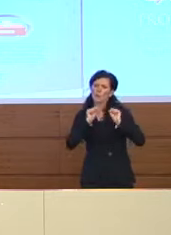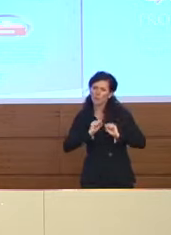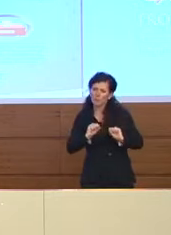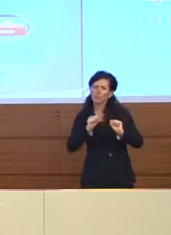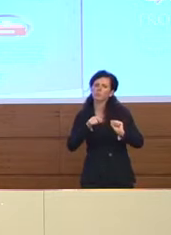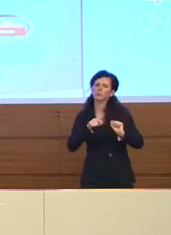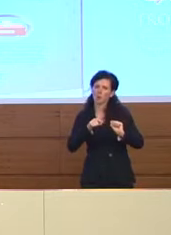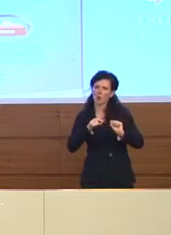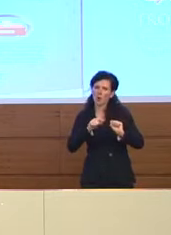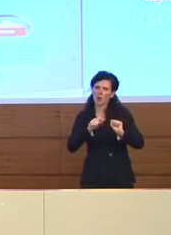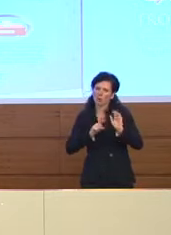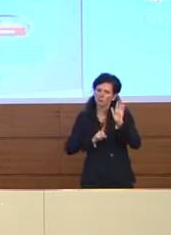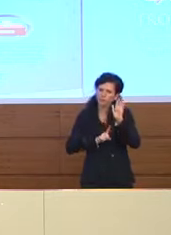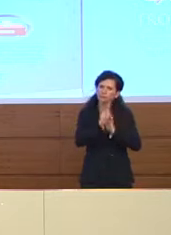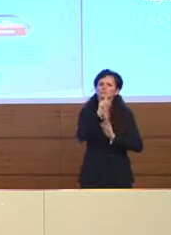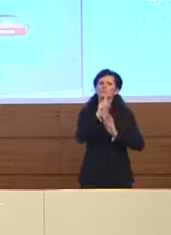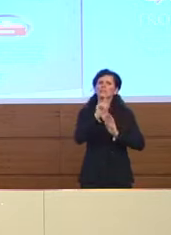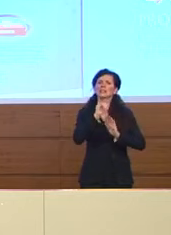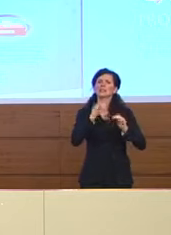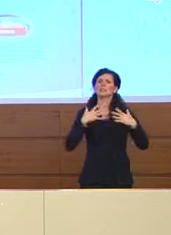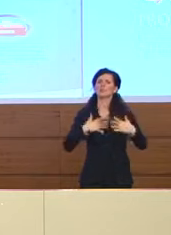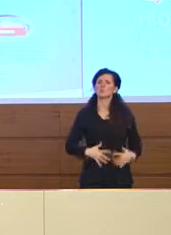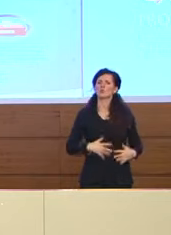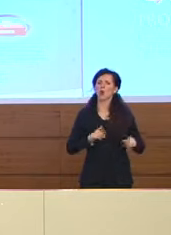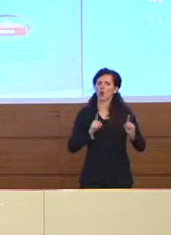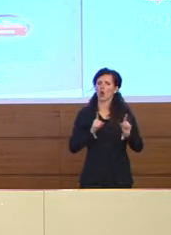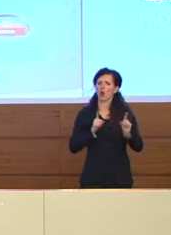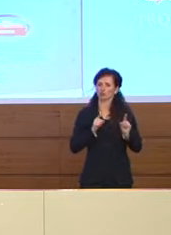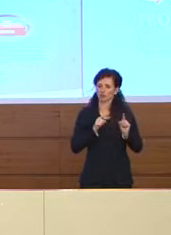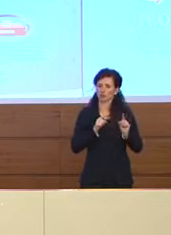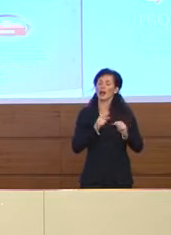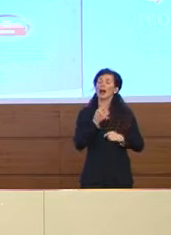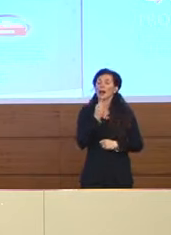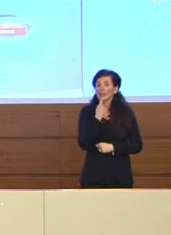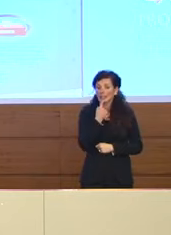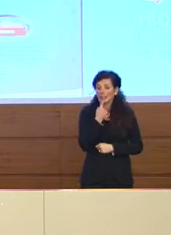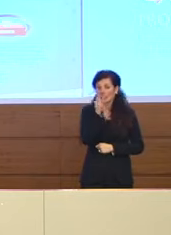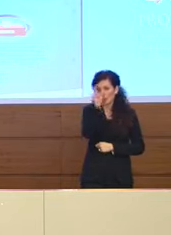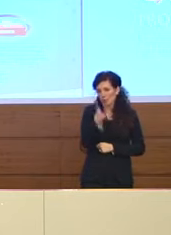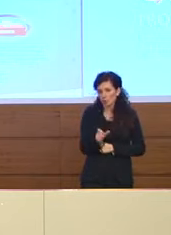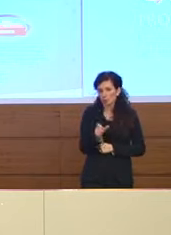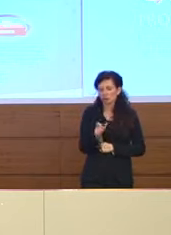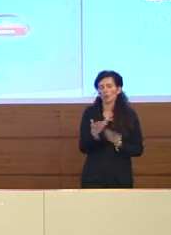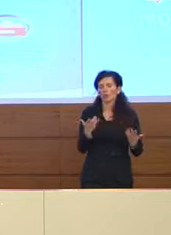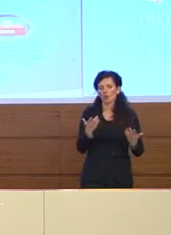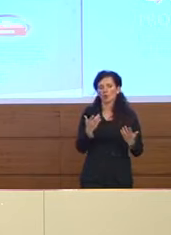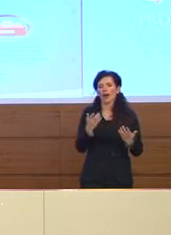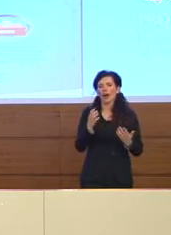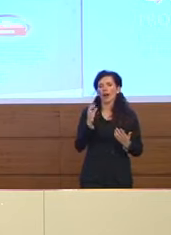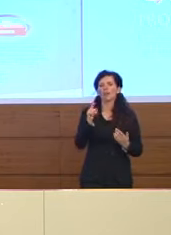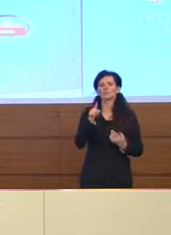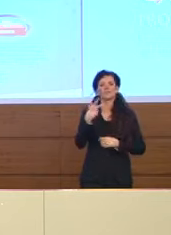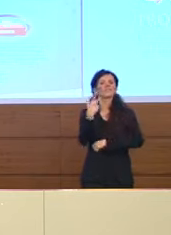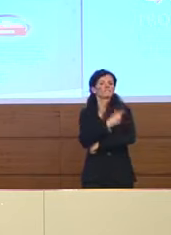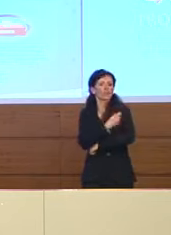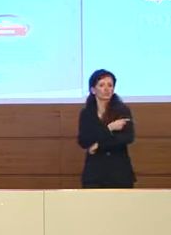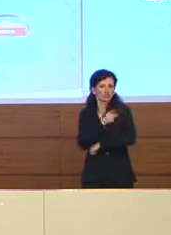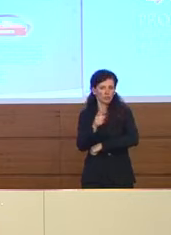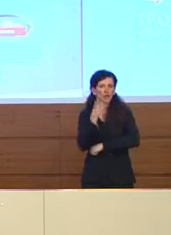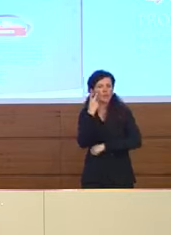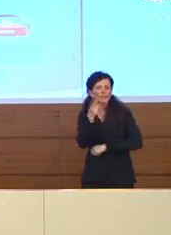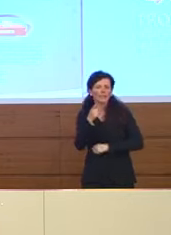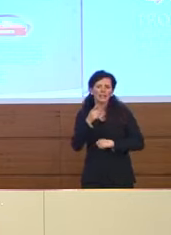risposta immunologica protettiva per chi verrà sottoposto al vaccino è